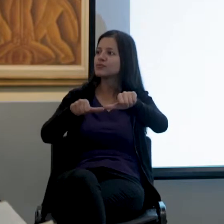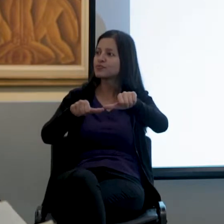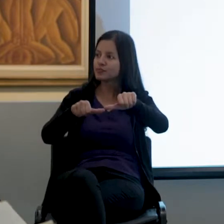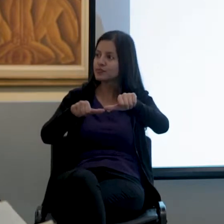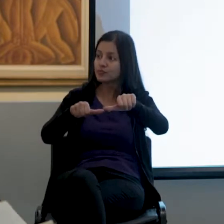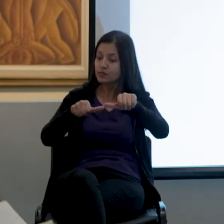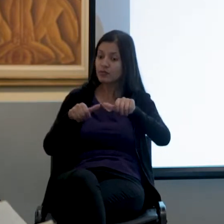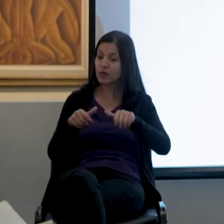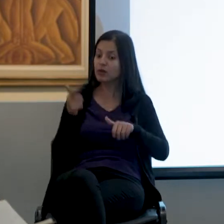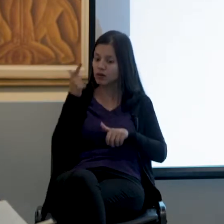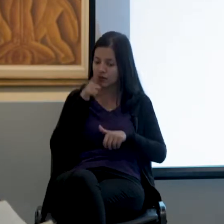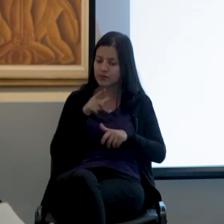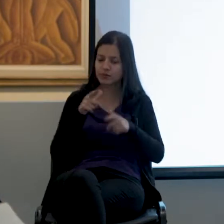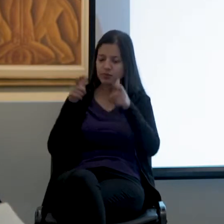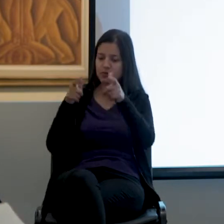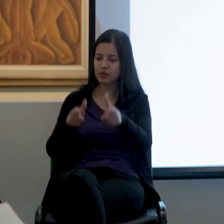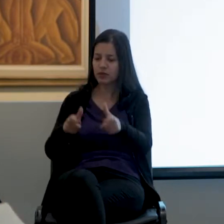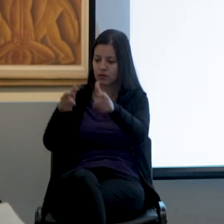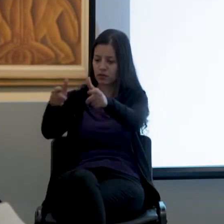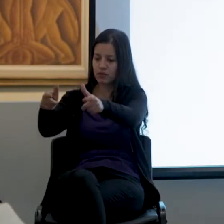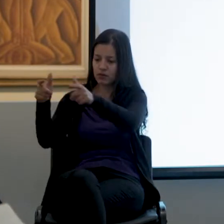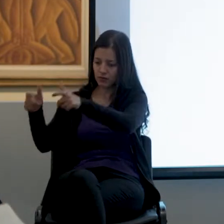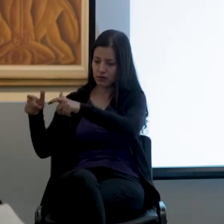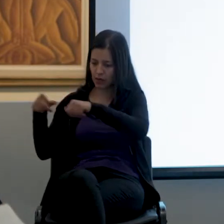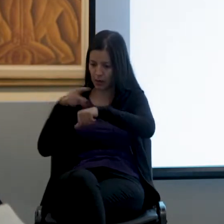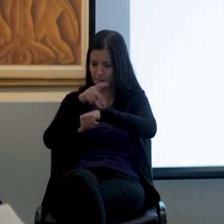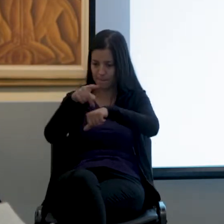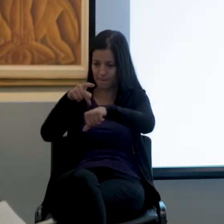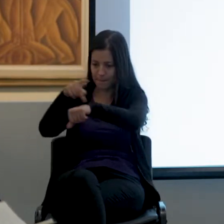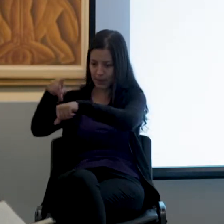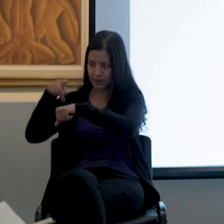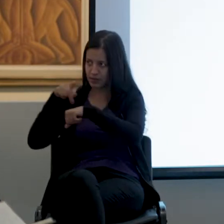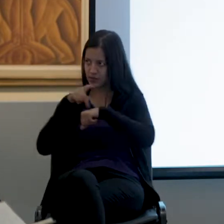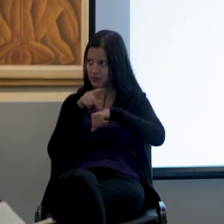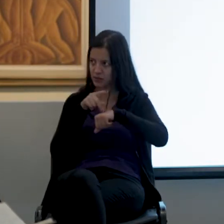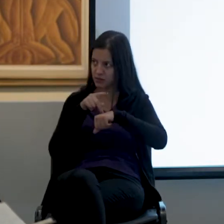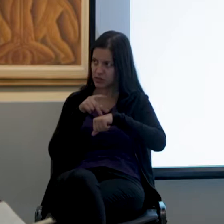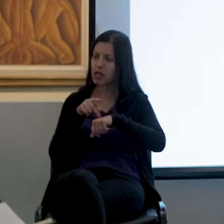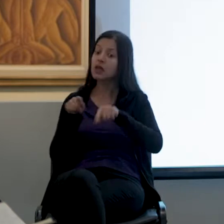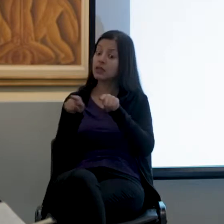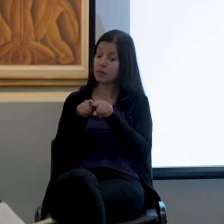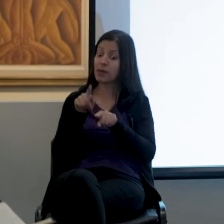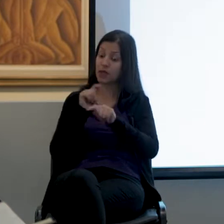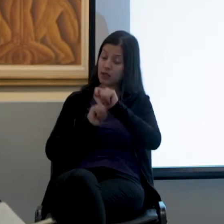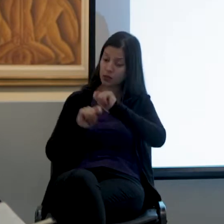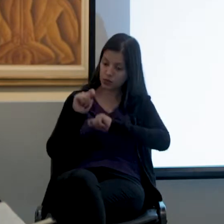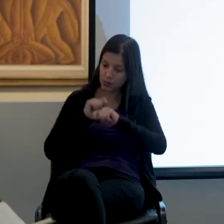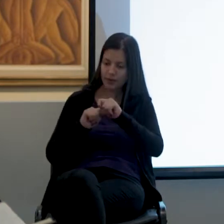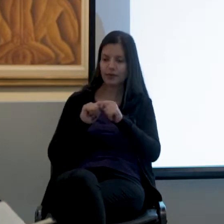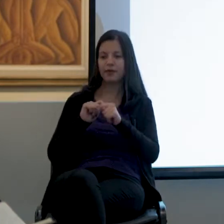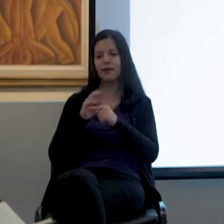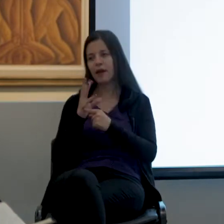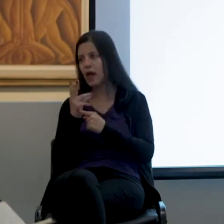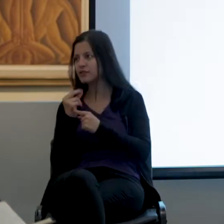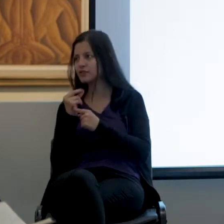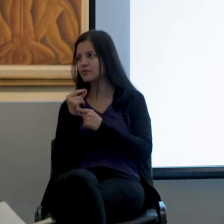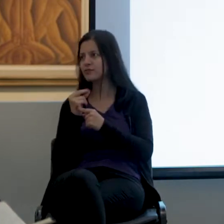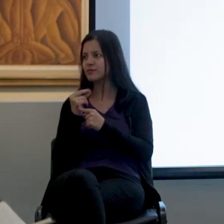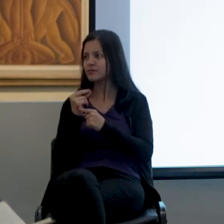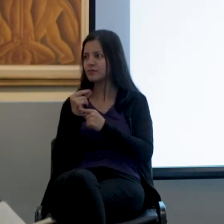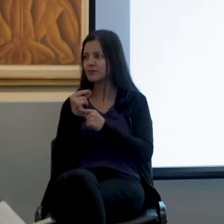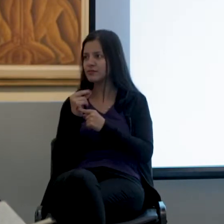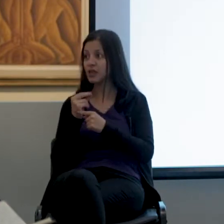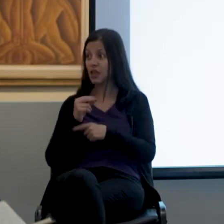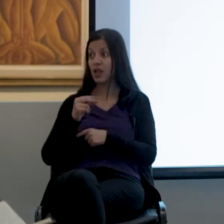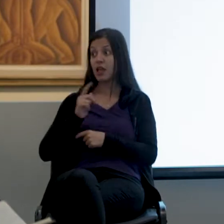que esses lugares, para que esses países, para que essas economias, inclusive para sua economias, inclusive para a sua arte, tivessem um lugar no